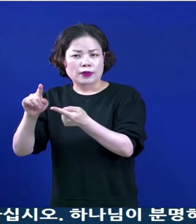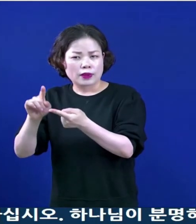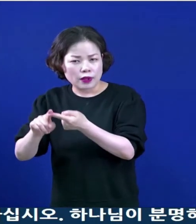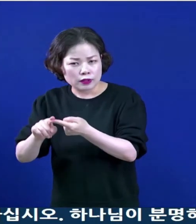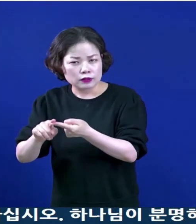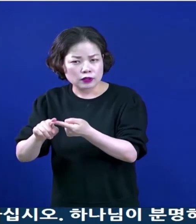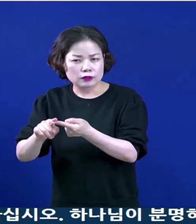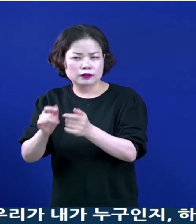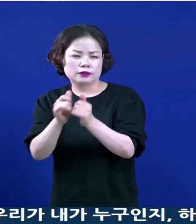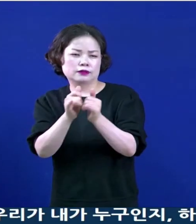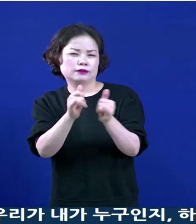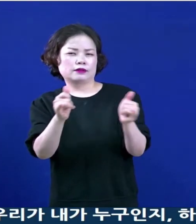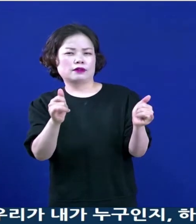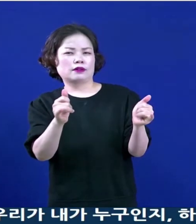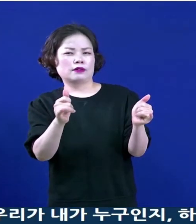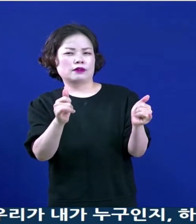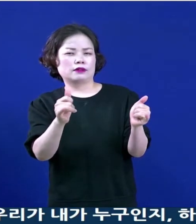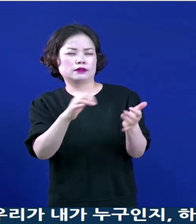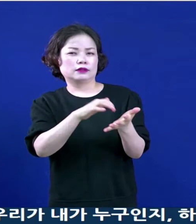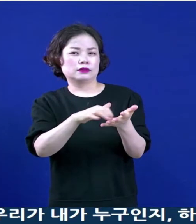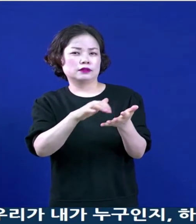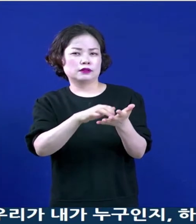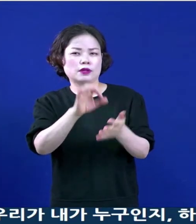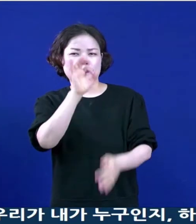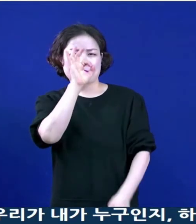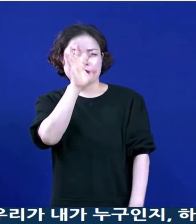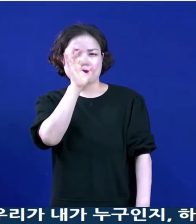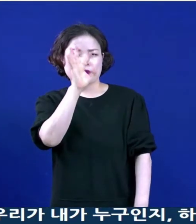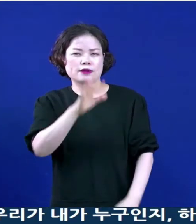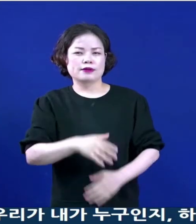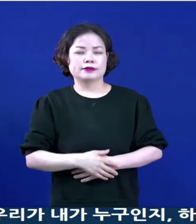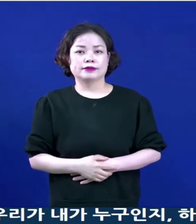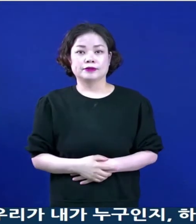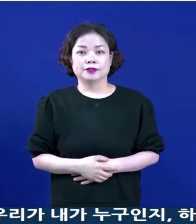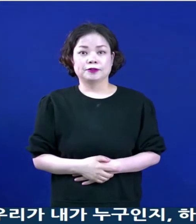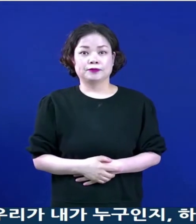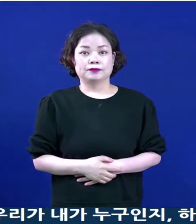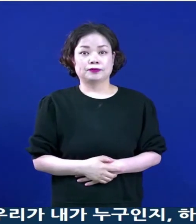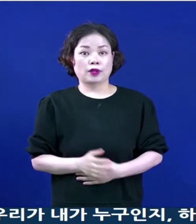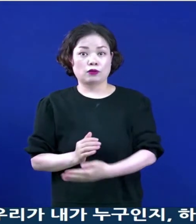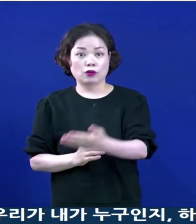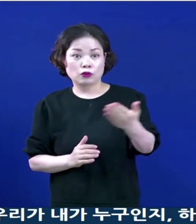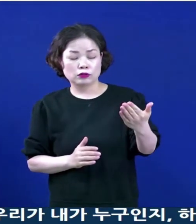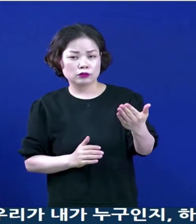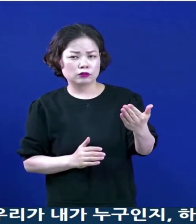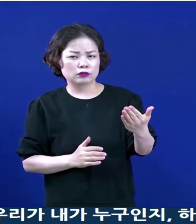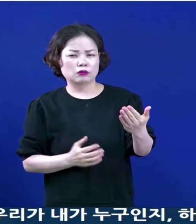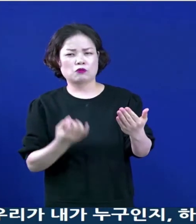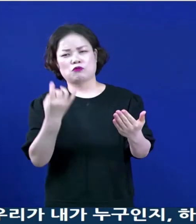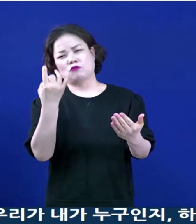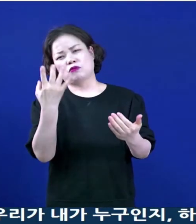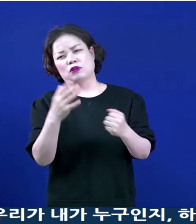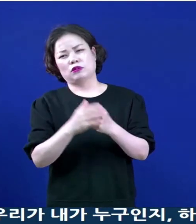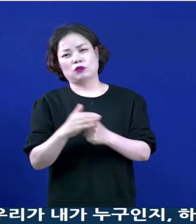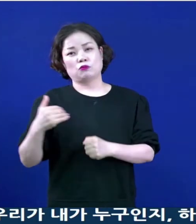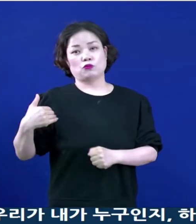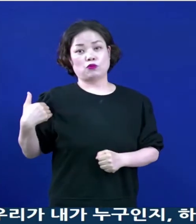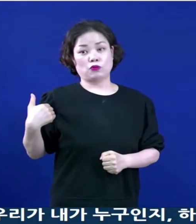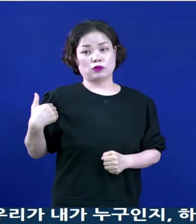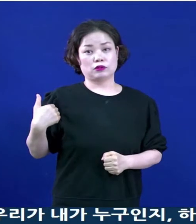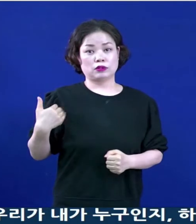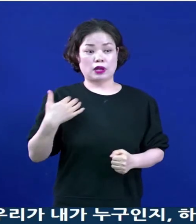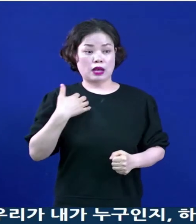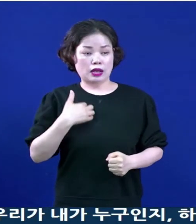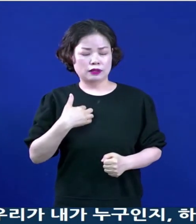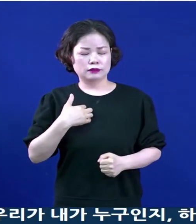시종을 사람으로 측량할 수 없게 하셨느니라. 여러분, 우리는 천성적으로 모르는 것은